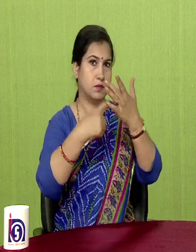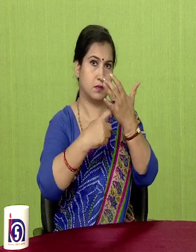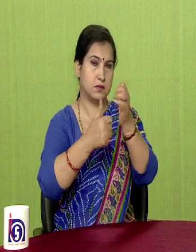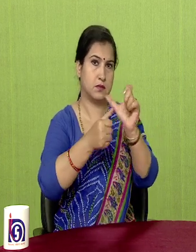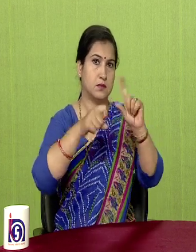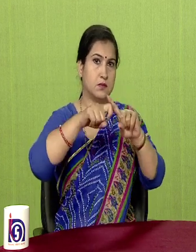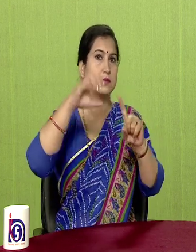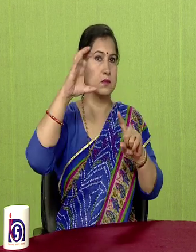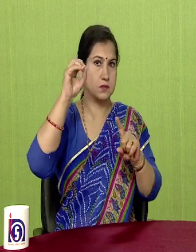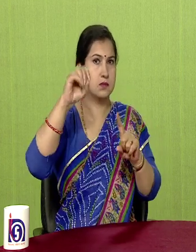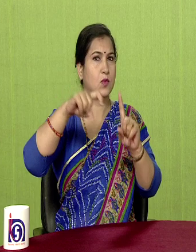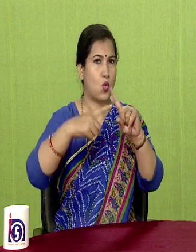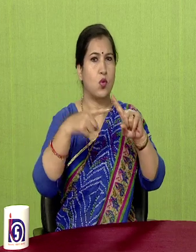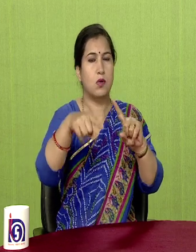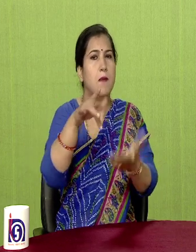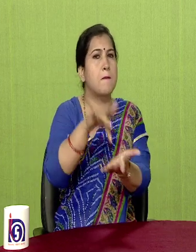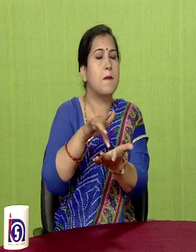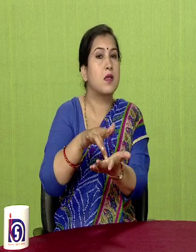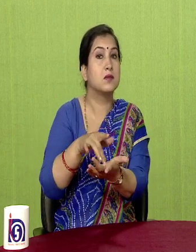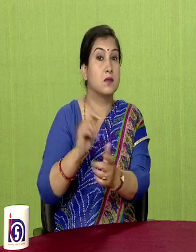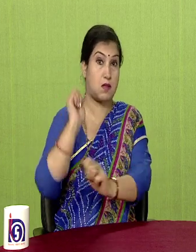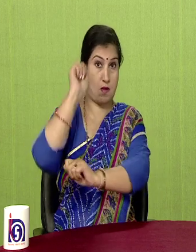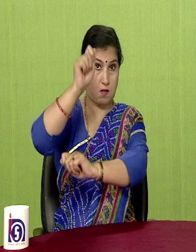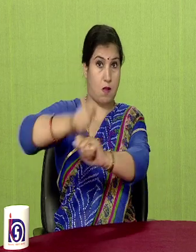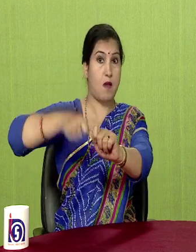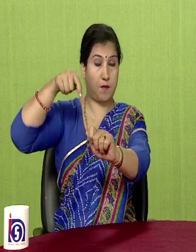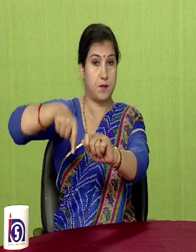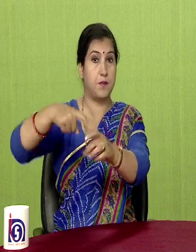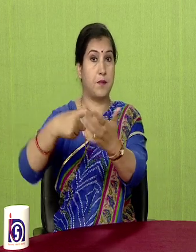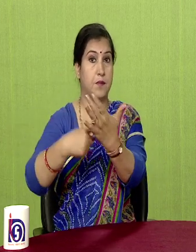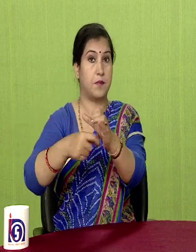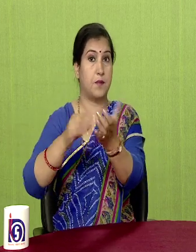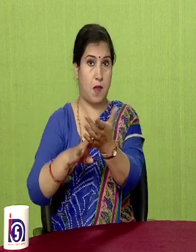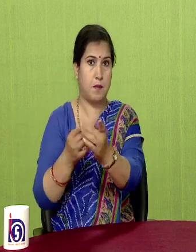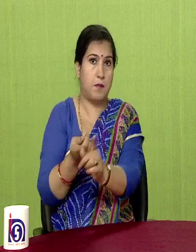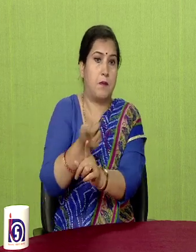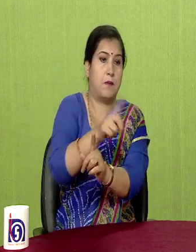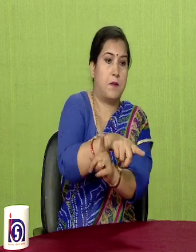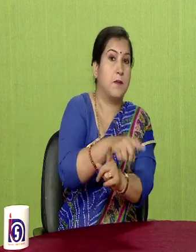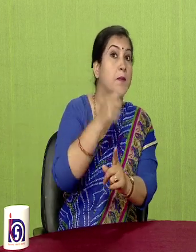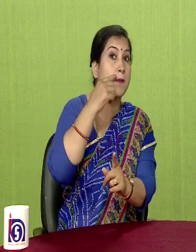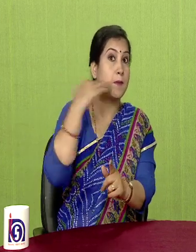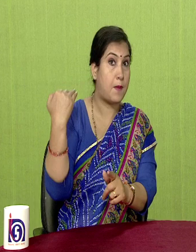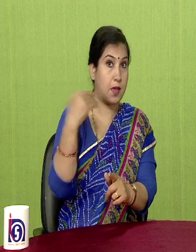उनका रुख देखकर वशिष्ठ ने भरत को संकेत दिया कि वे अपने हृदय की